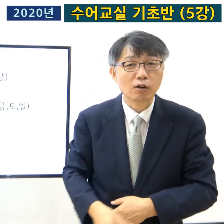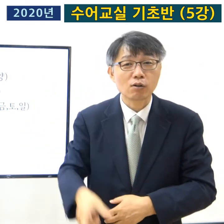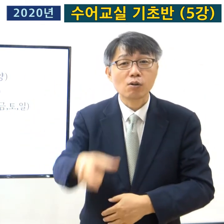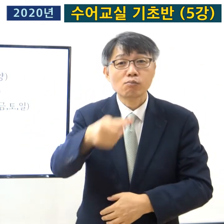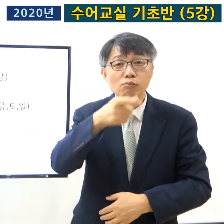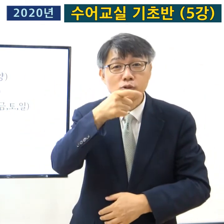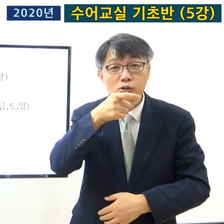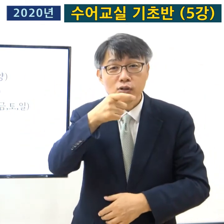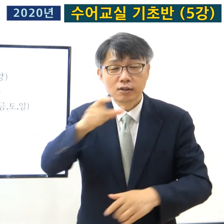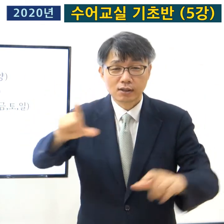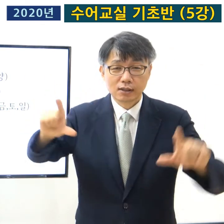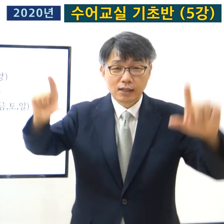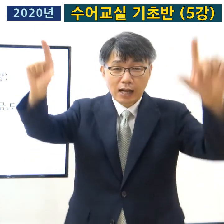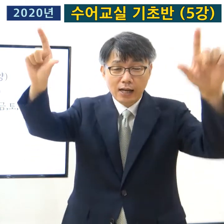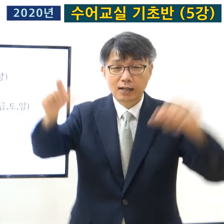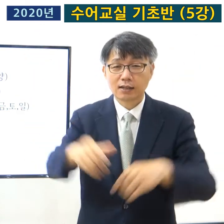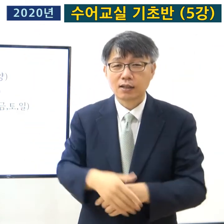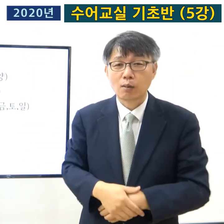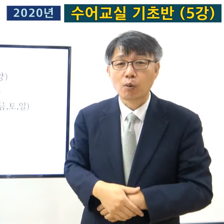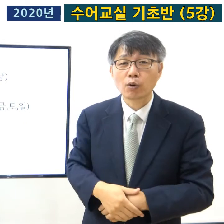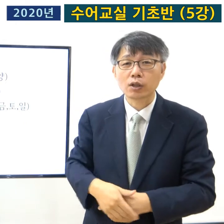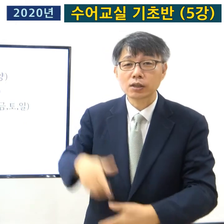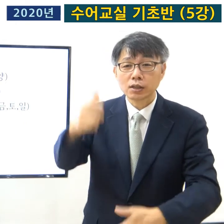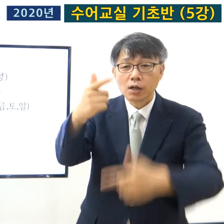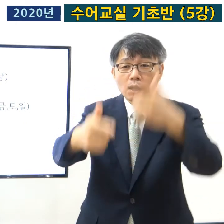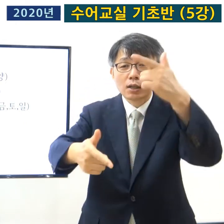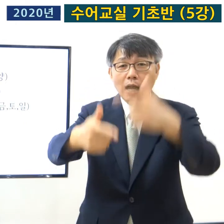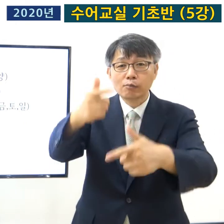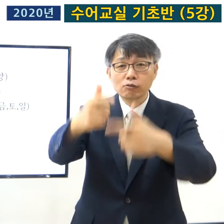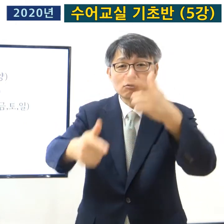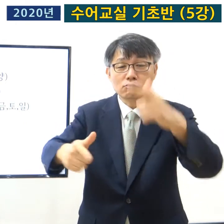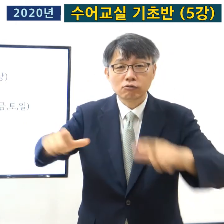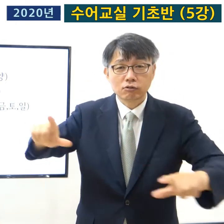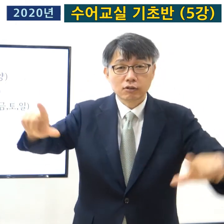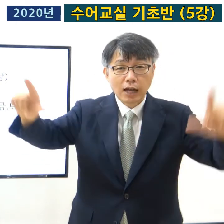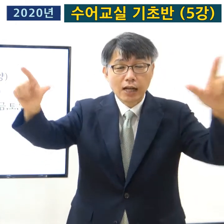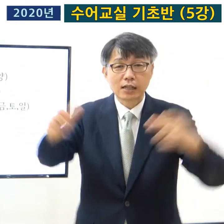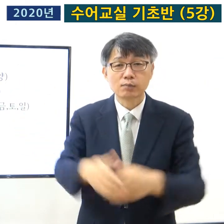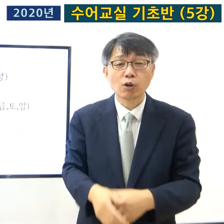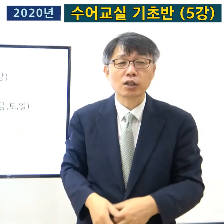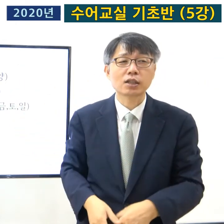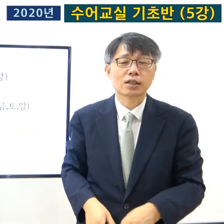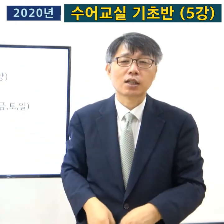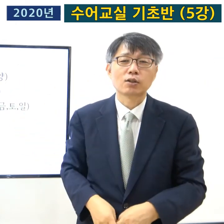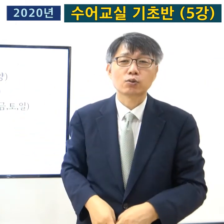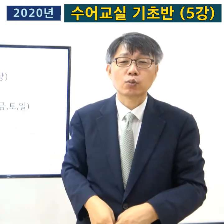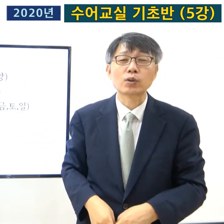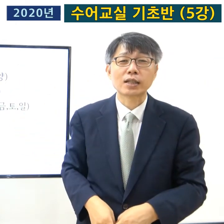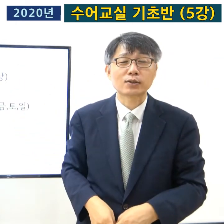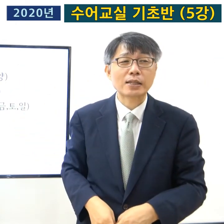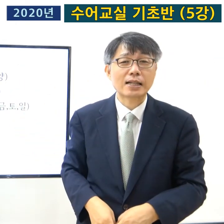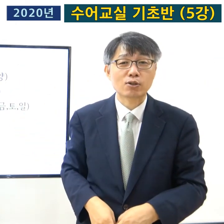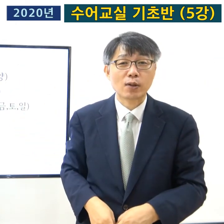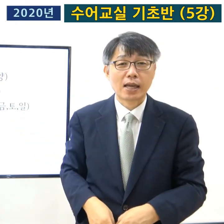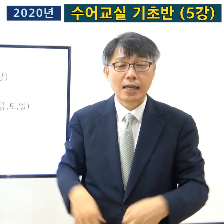뭘까요? 물, 날. 목요일은 나무, 날. 금요일은 돈이잖아요. 쇠잖아요. 쇠.